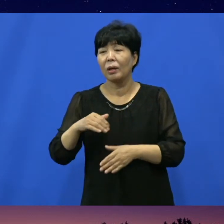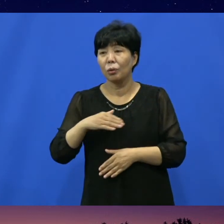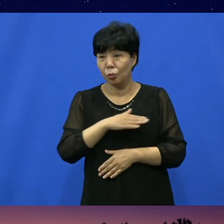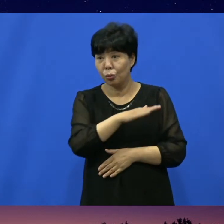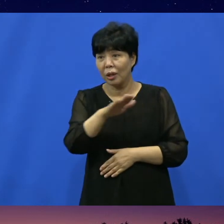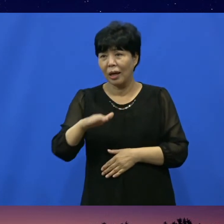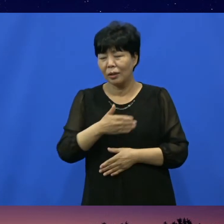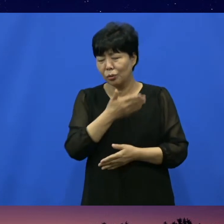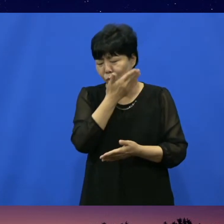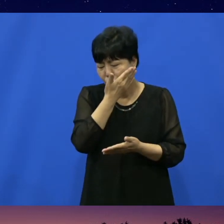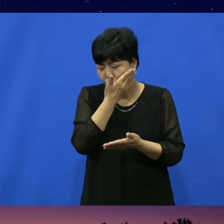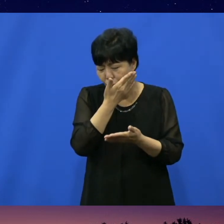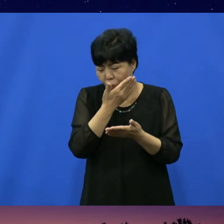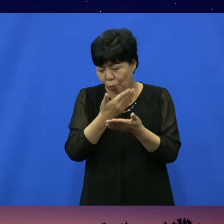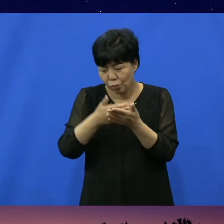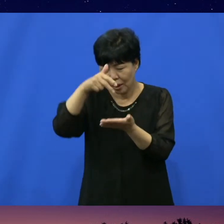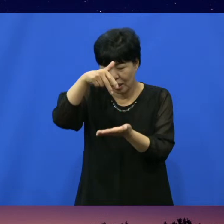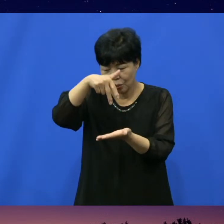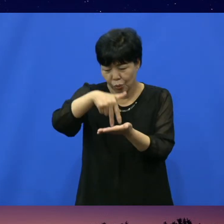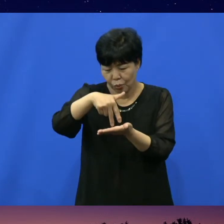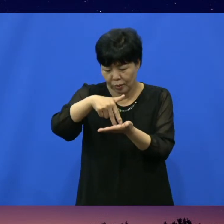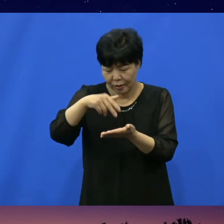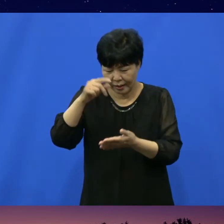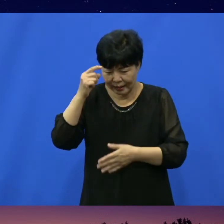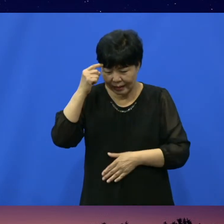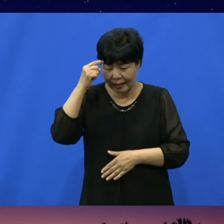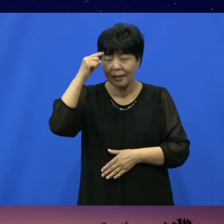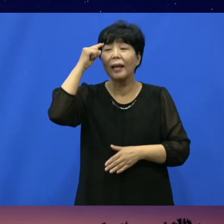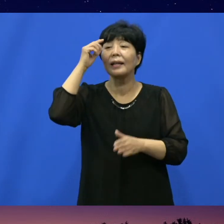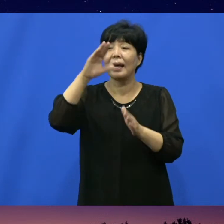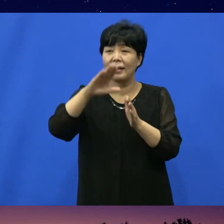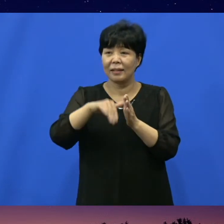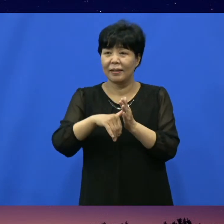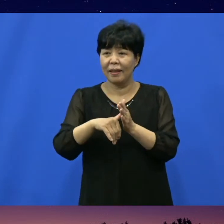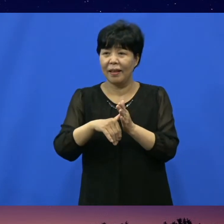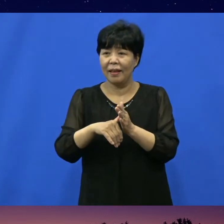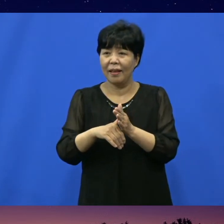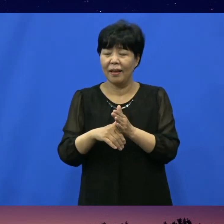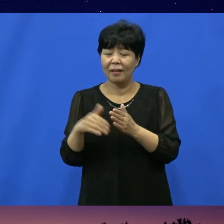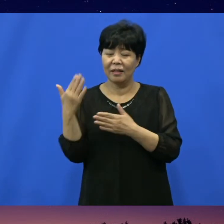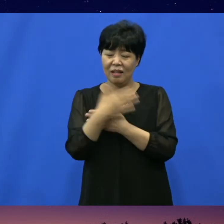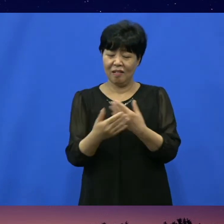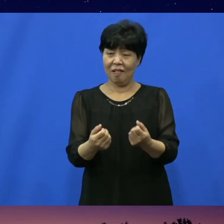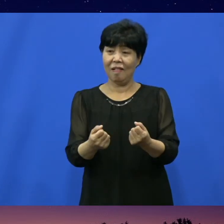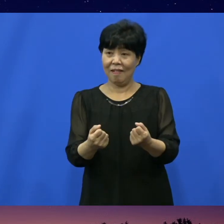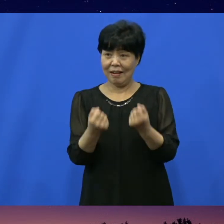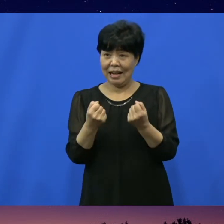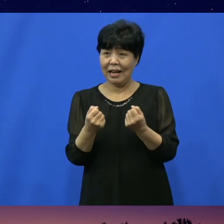깨닫게 될 때 비로소 뭐가 생기느냐면 건강한 자기애가 생기는 거예요.